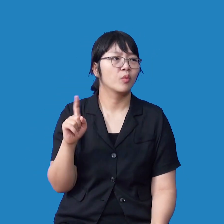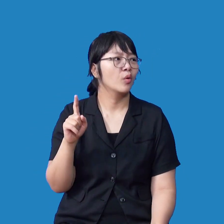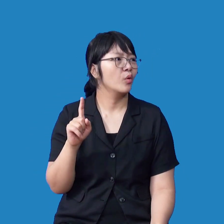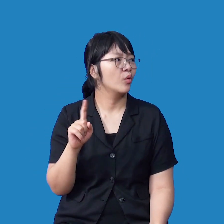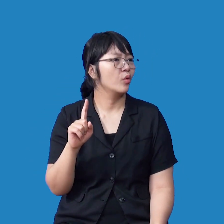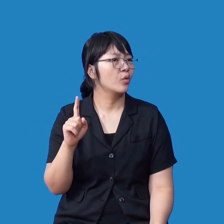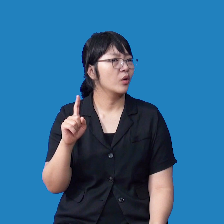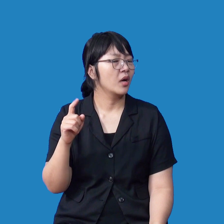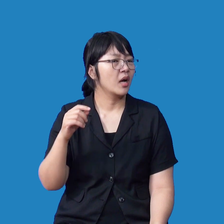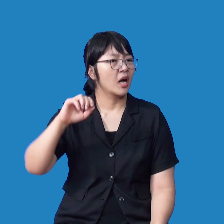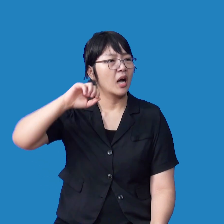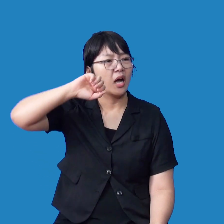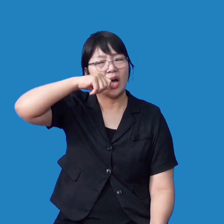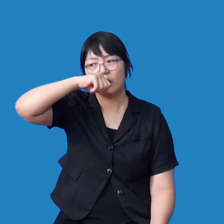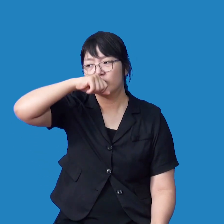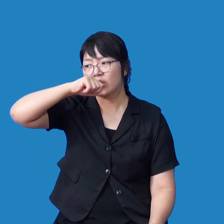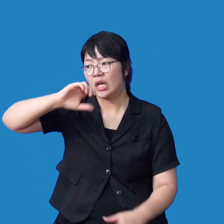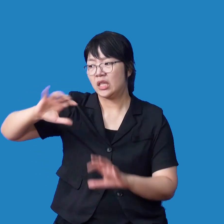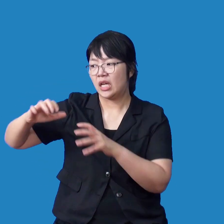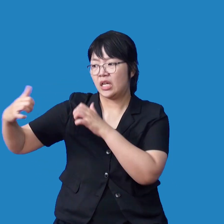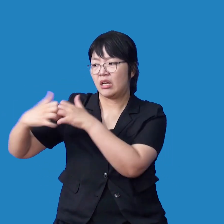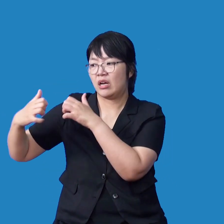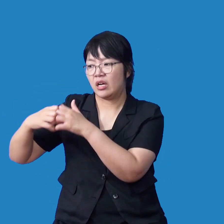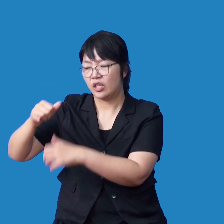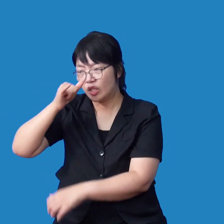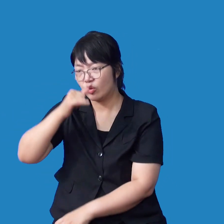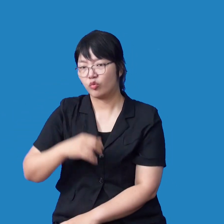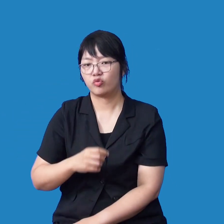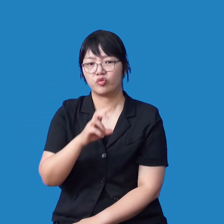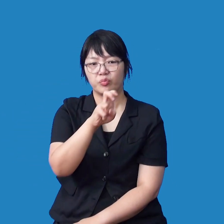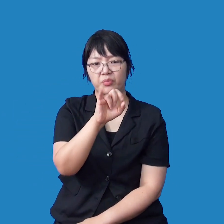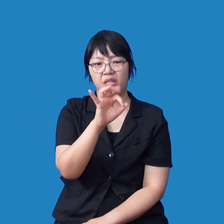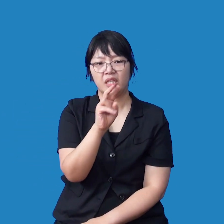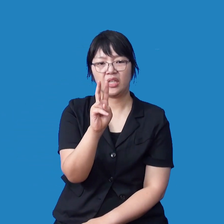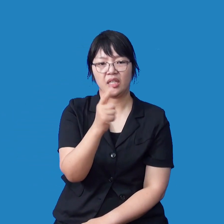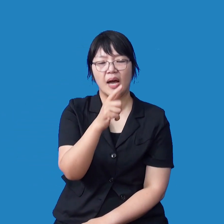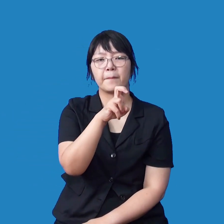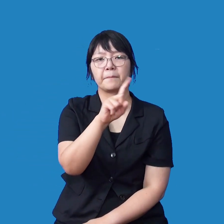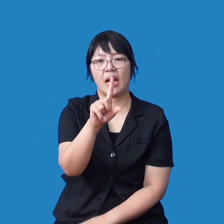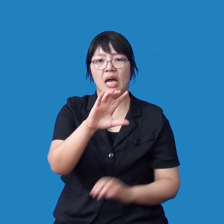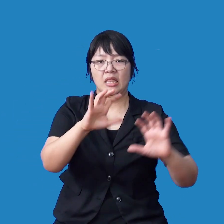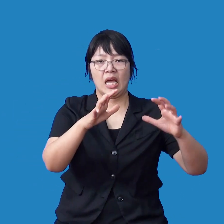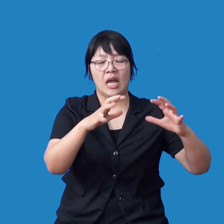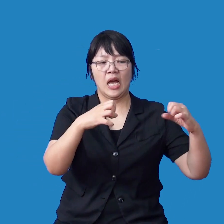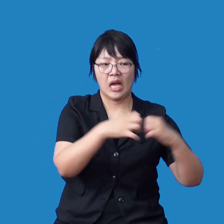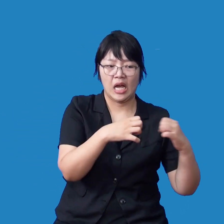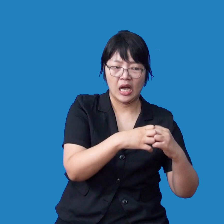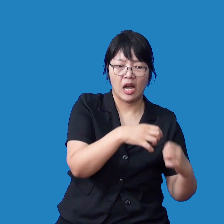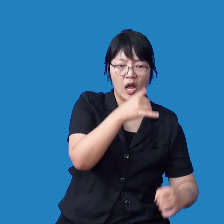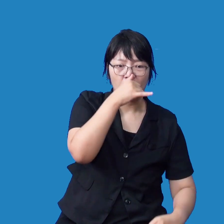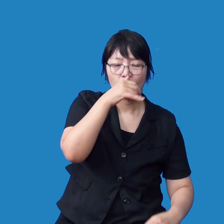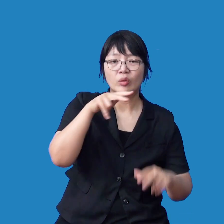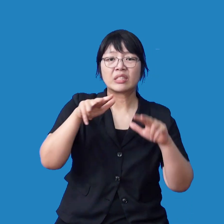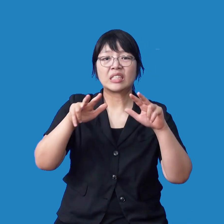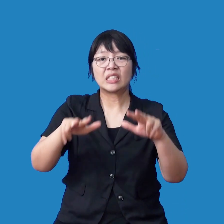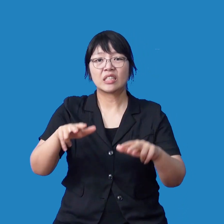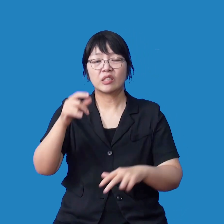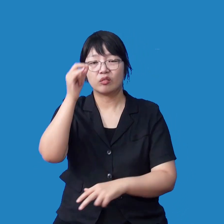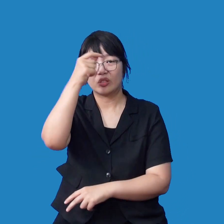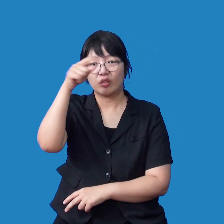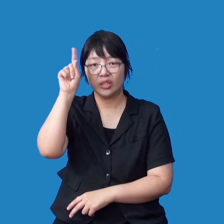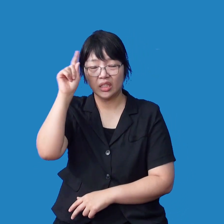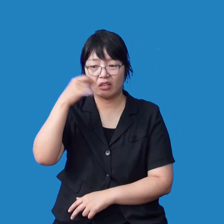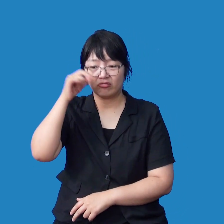있었던 저 아프간의 전쟁, 미얀마의 내전, 그리고 지금도 현재 진행형인